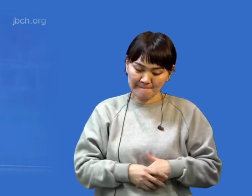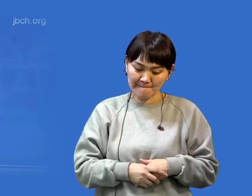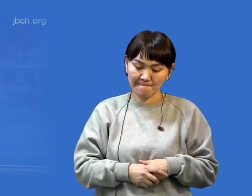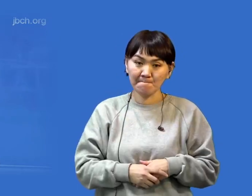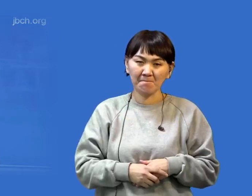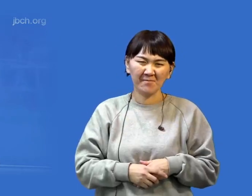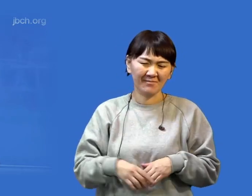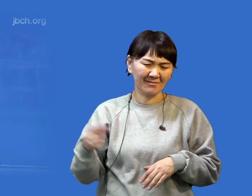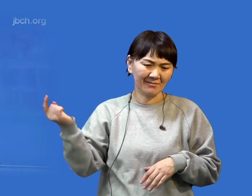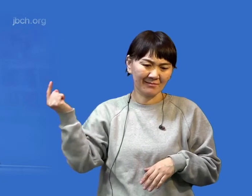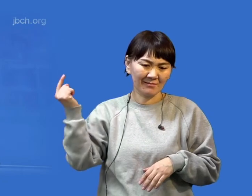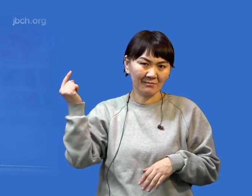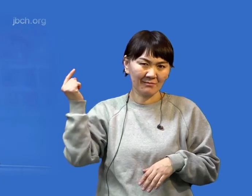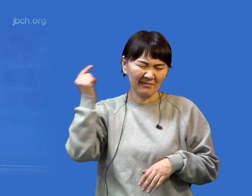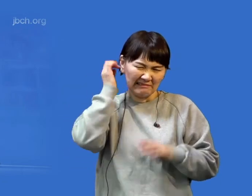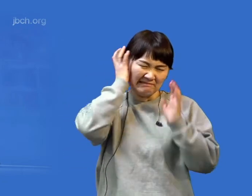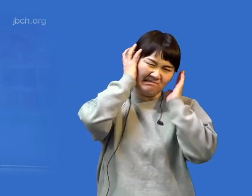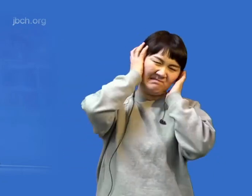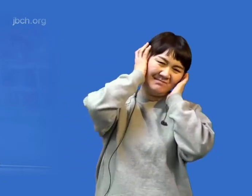цэхэнд нь бүр хангинтал